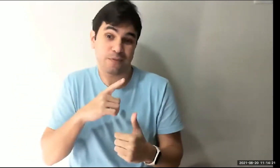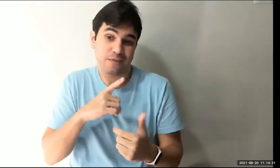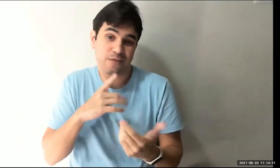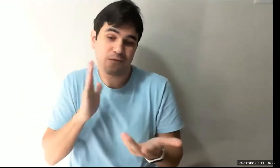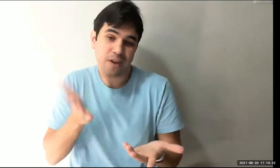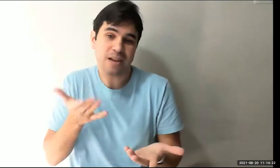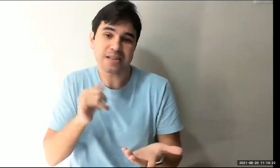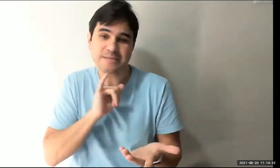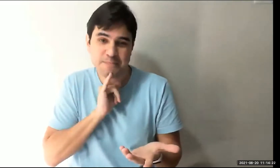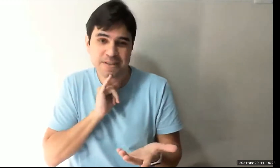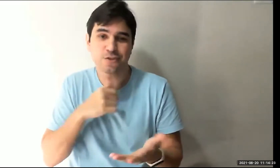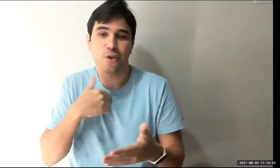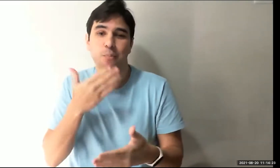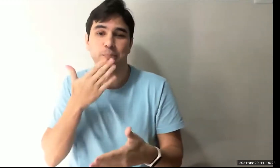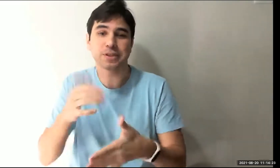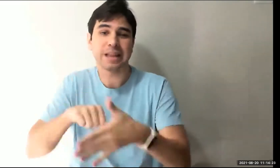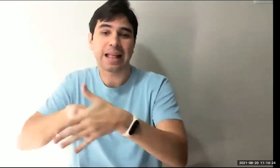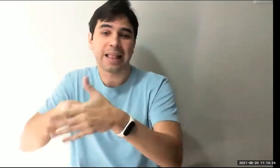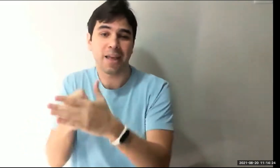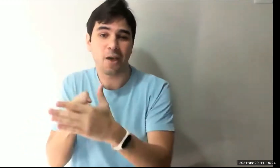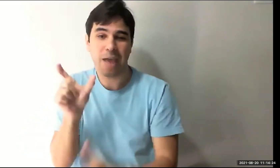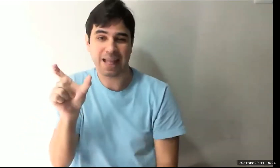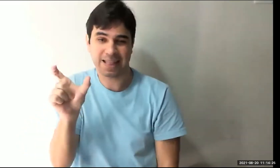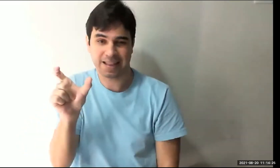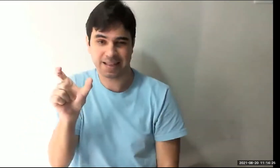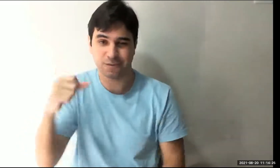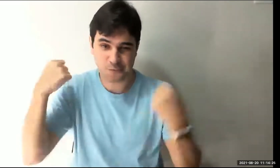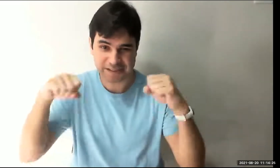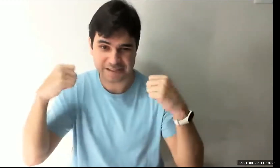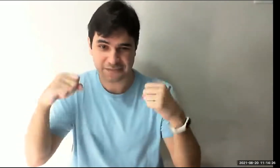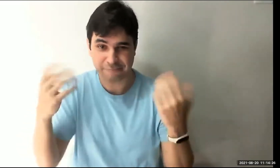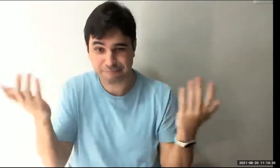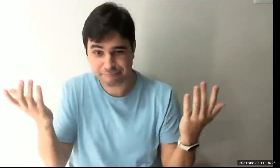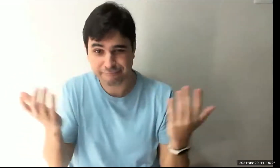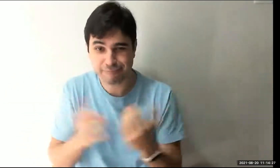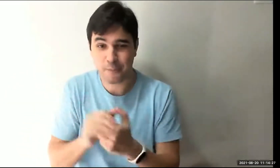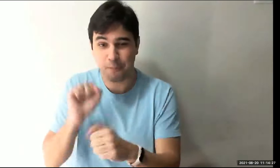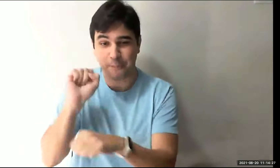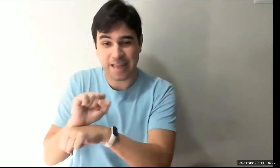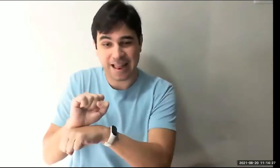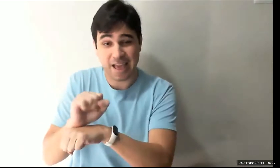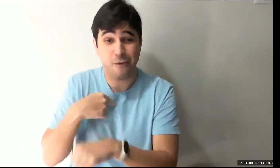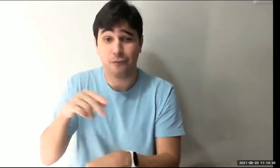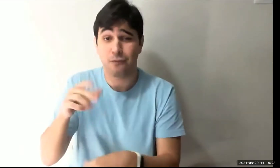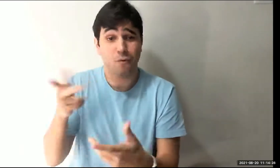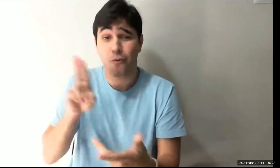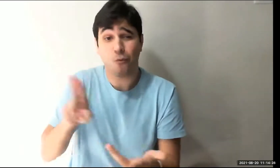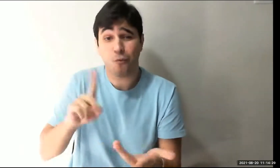eu tenho interesse nessa área, na verdade, tá? Só para que vocês compreendam. Então, eu fiz com foco